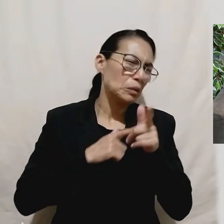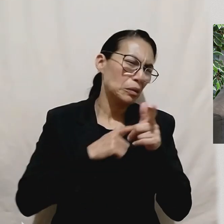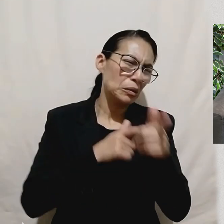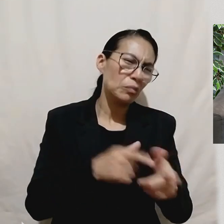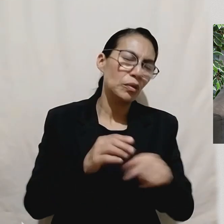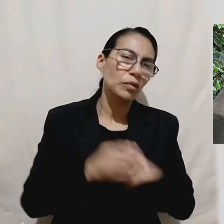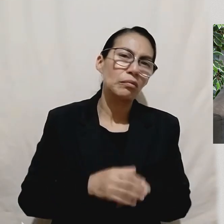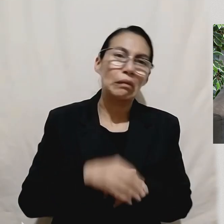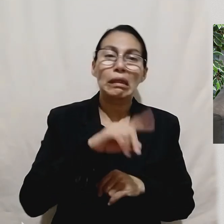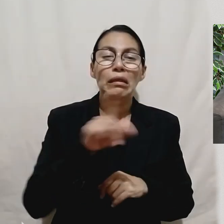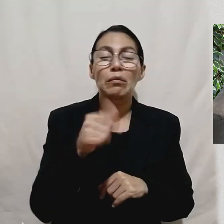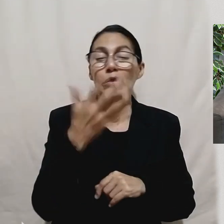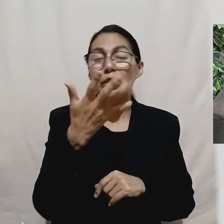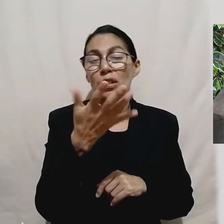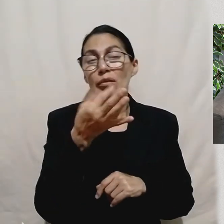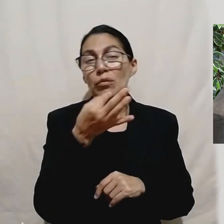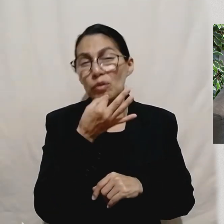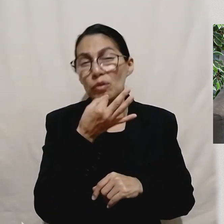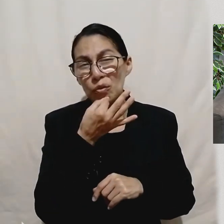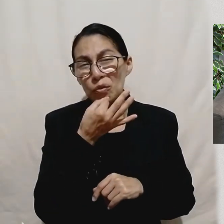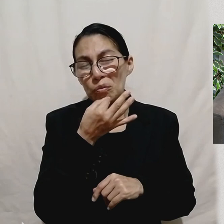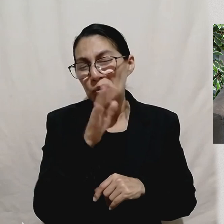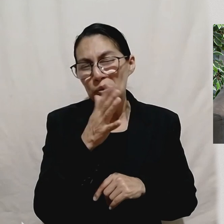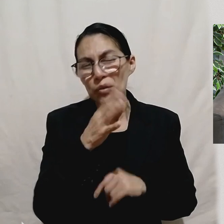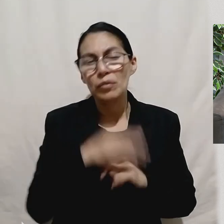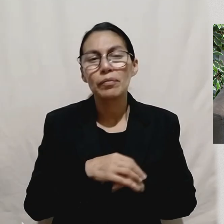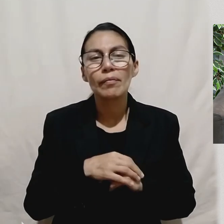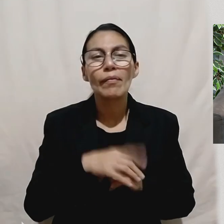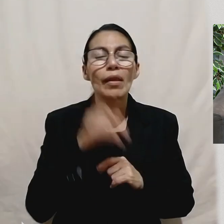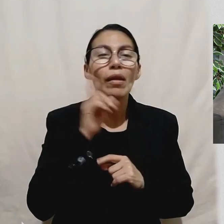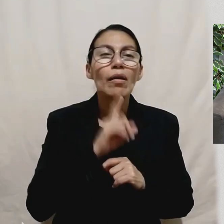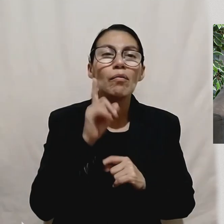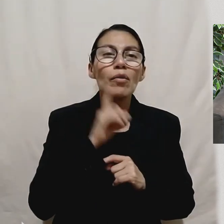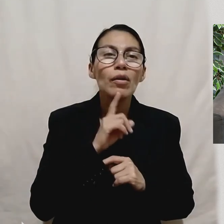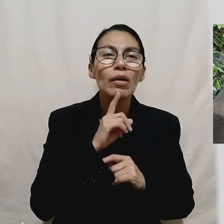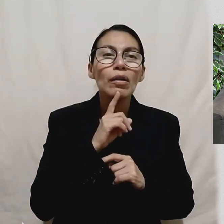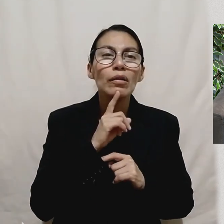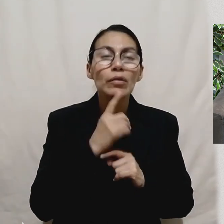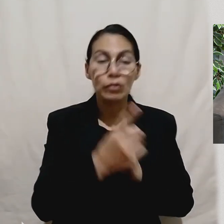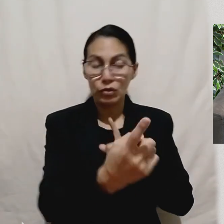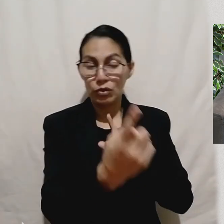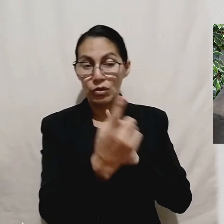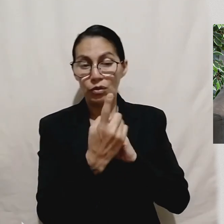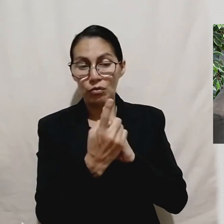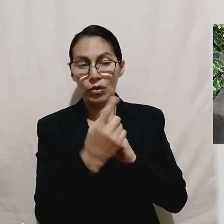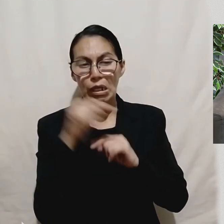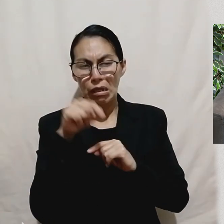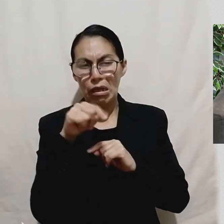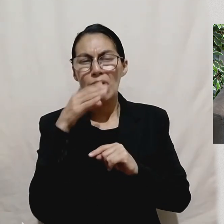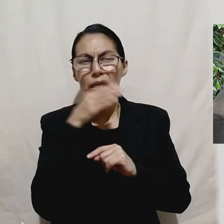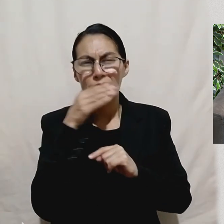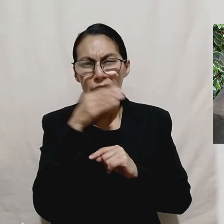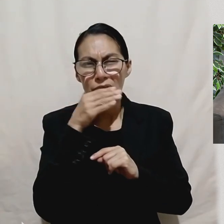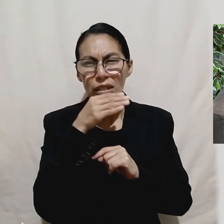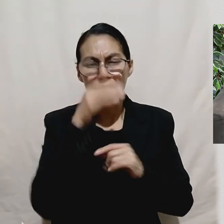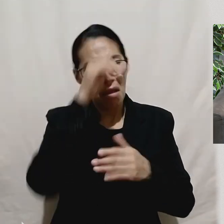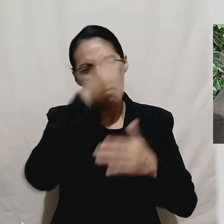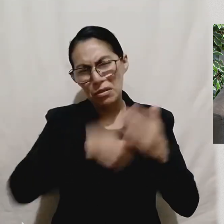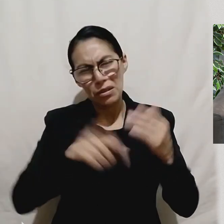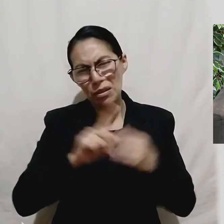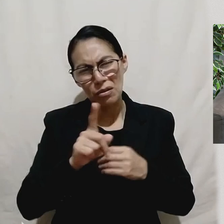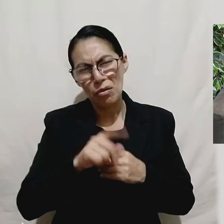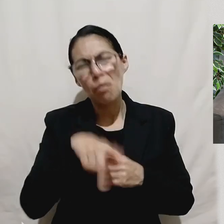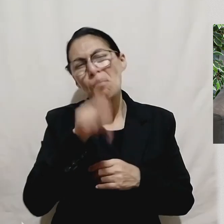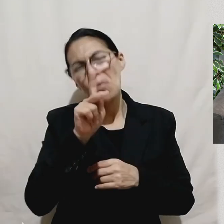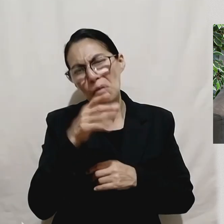trabajando alrededor de como cinco minutos después nos encontramos con una señora una señora latina que era cristiana no era